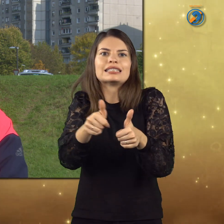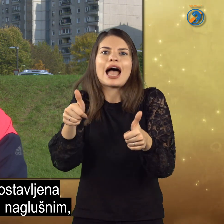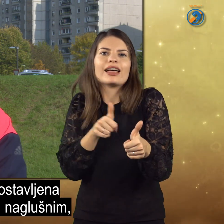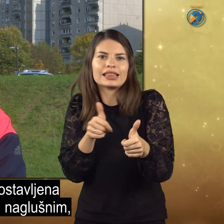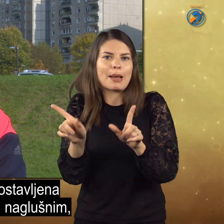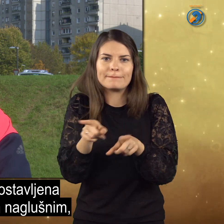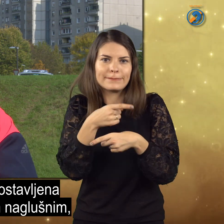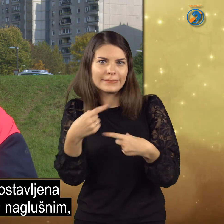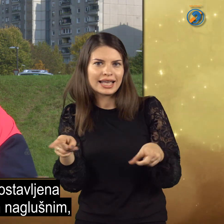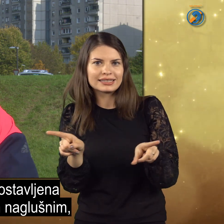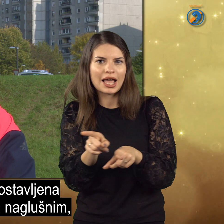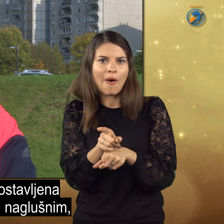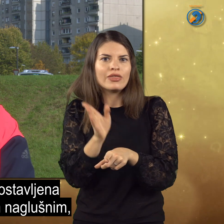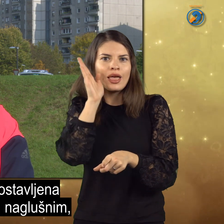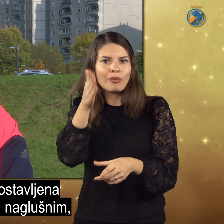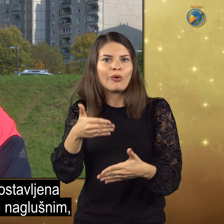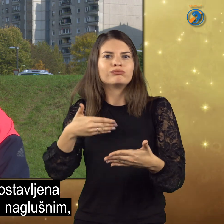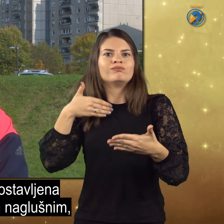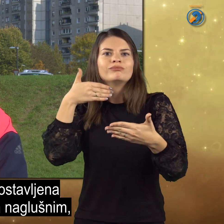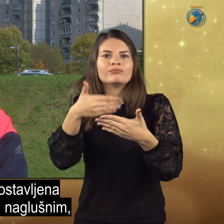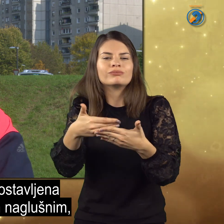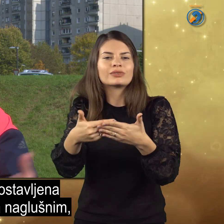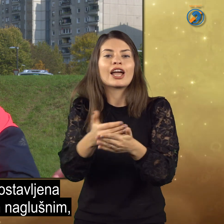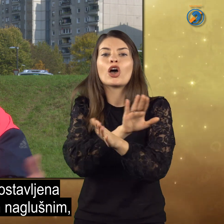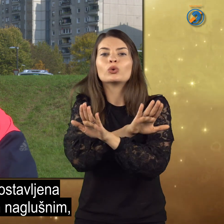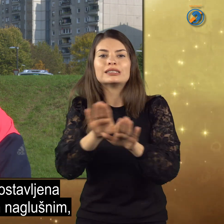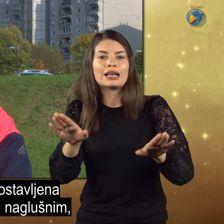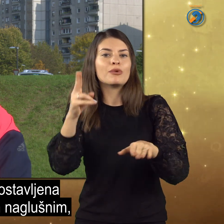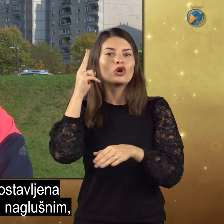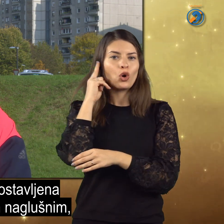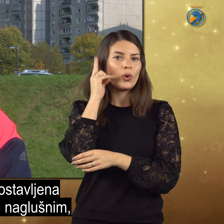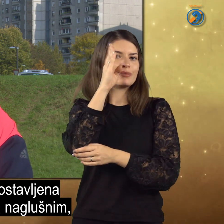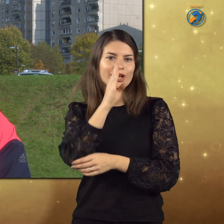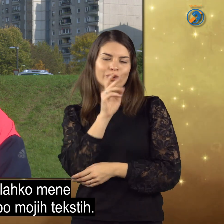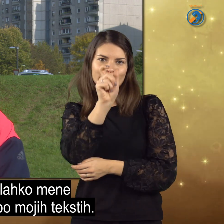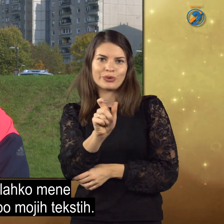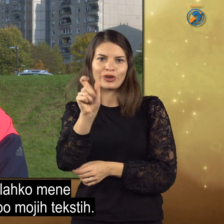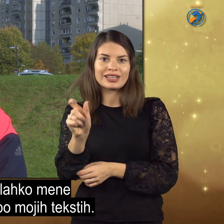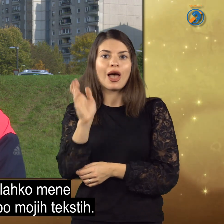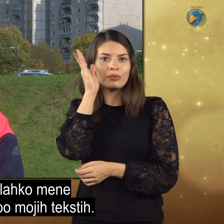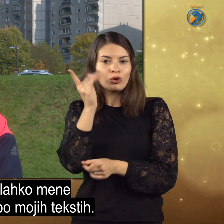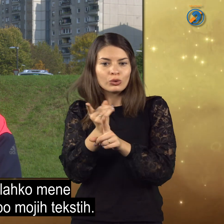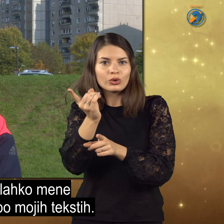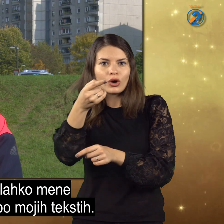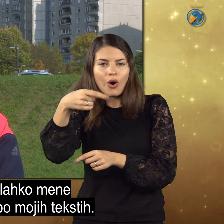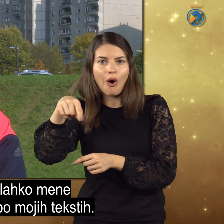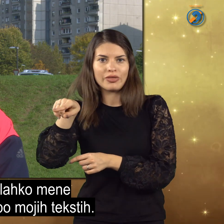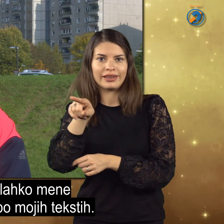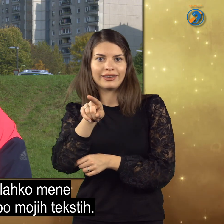pesem, ki bo na nek način dostavljena vsem gluhim oziroma naglušnim osebam, da bodo